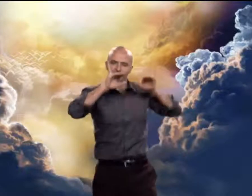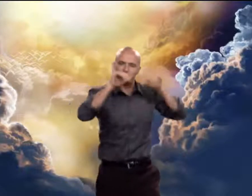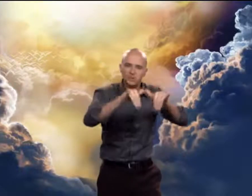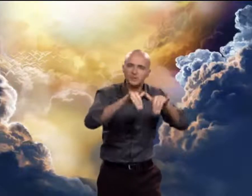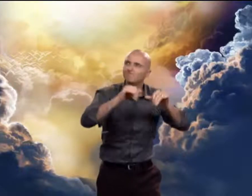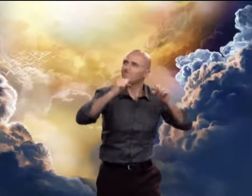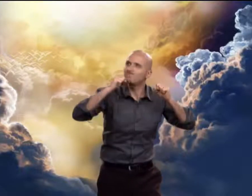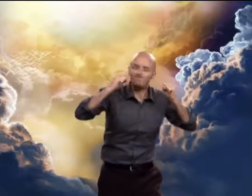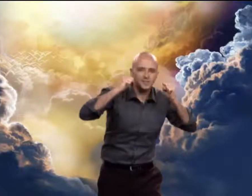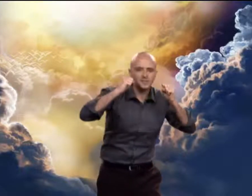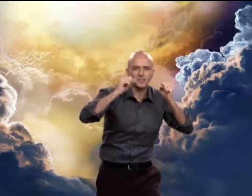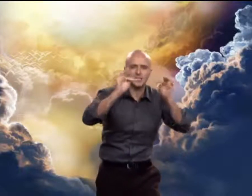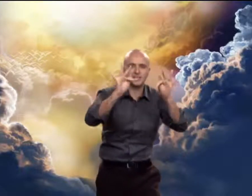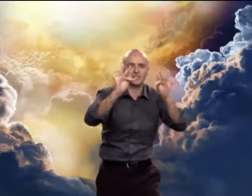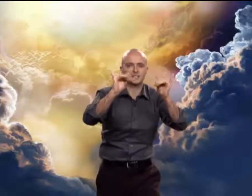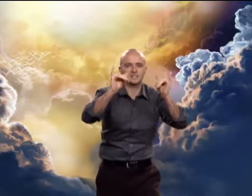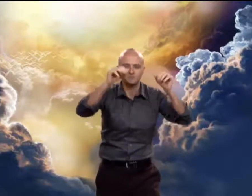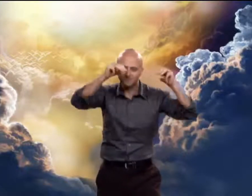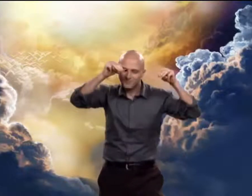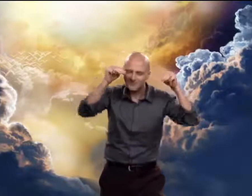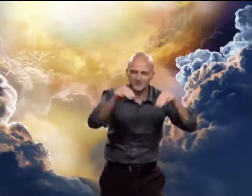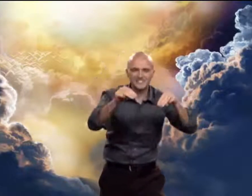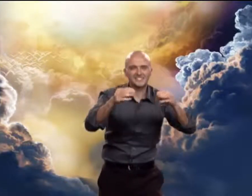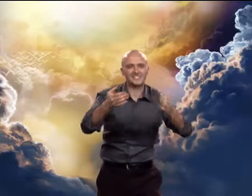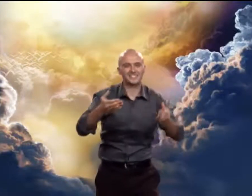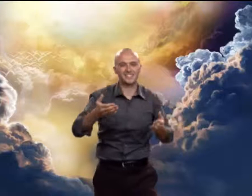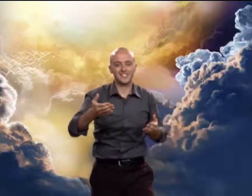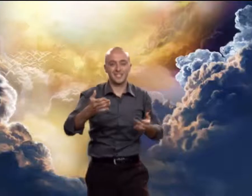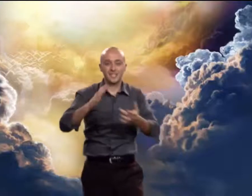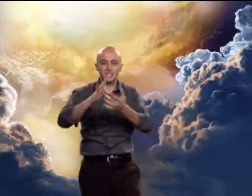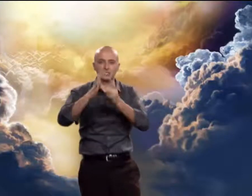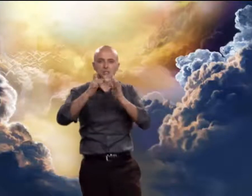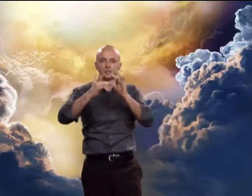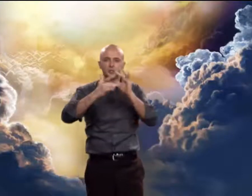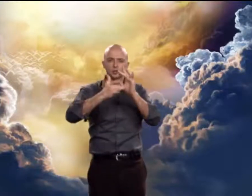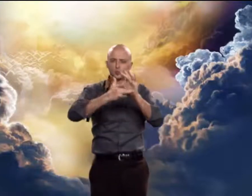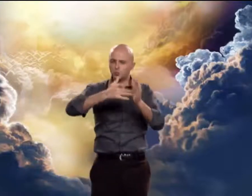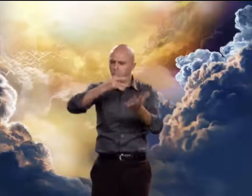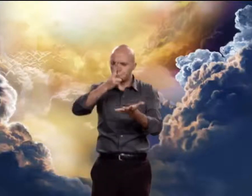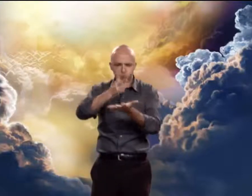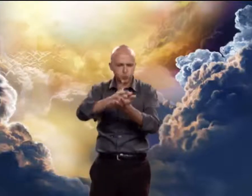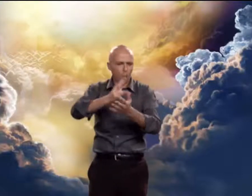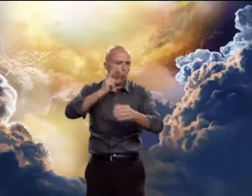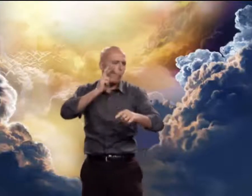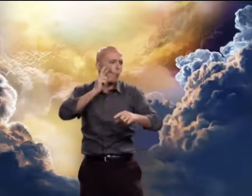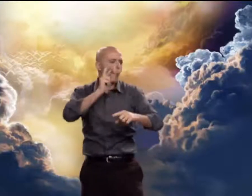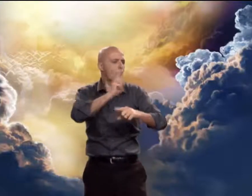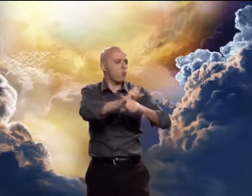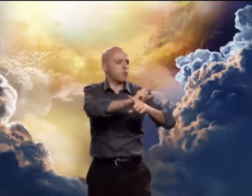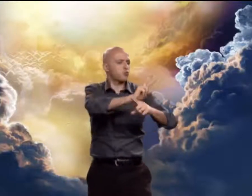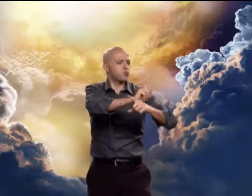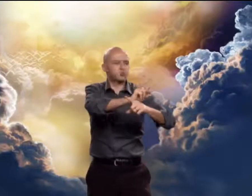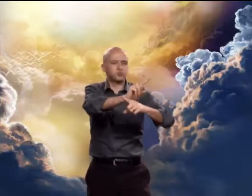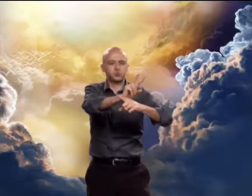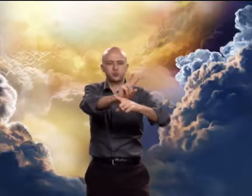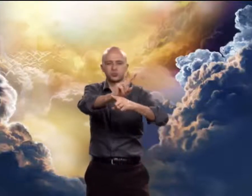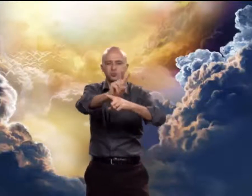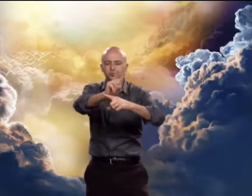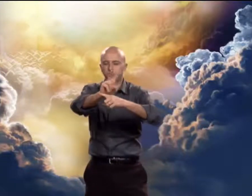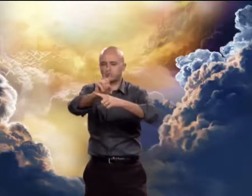Éden, seus ermos como o jardim do Senhor. Alegria e contentamento serão achados nela, ações de graça e